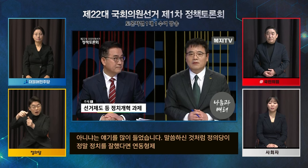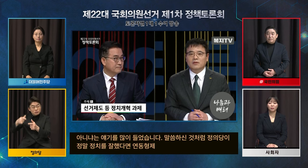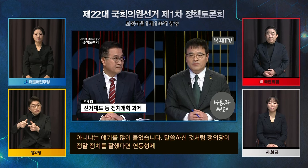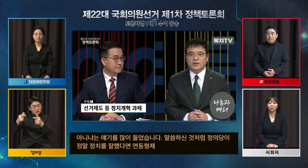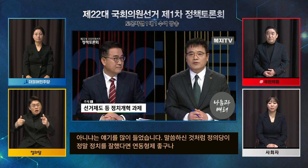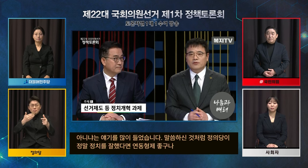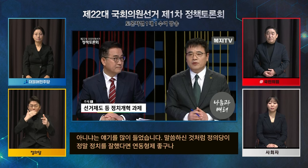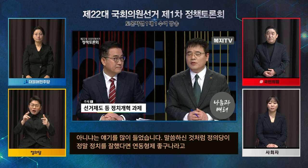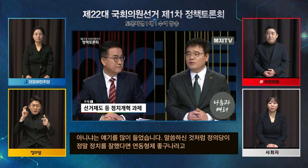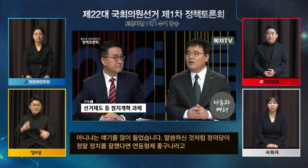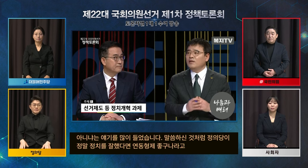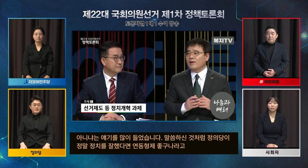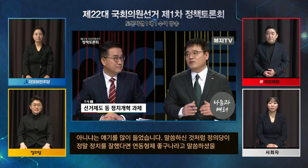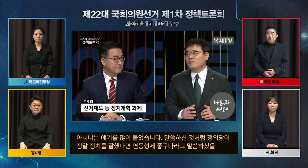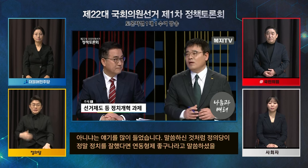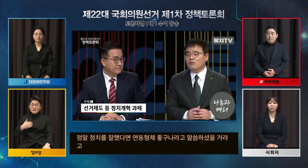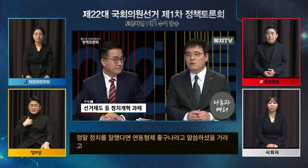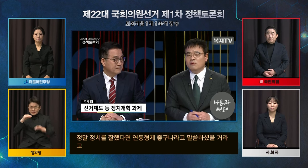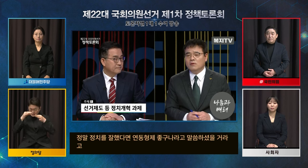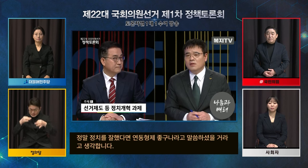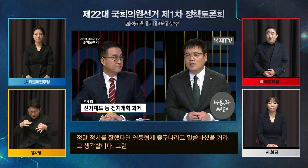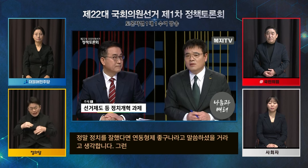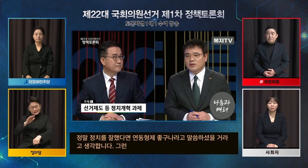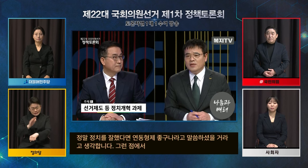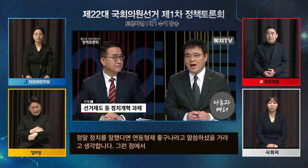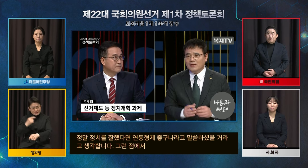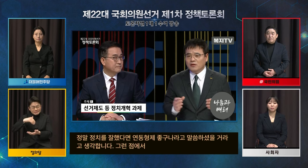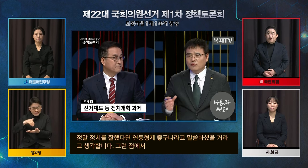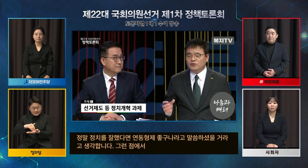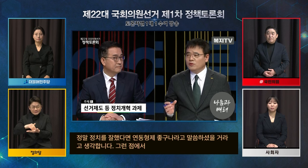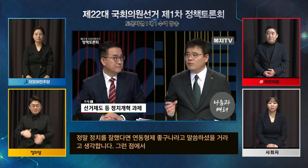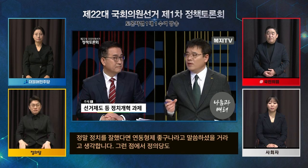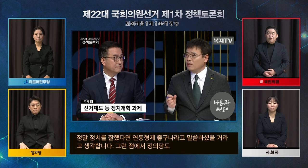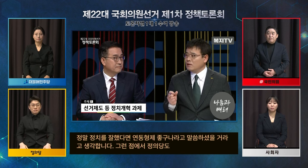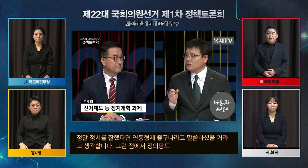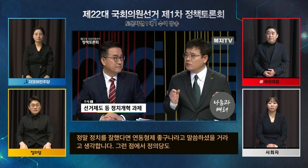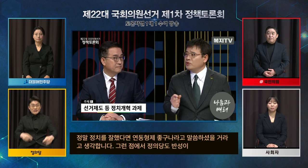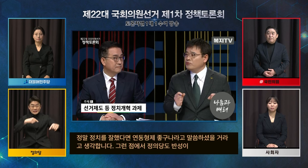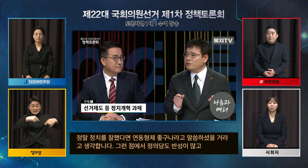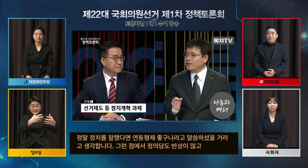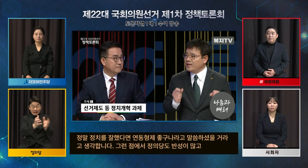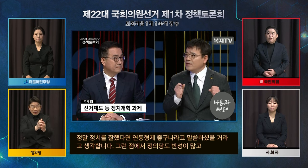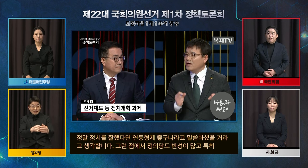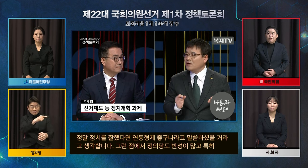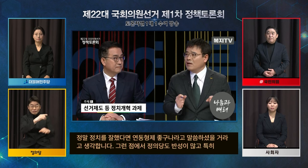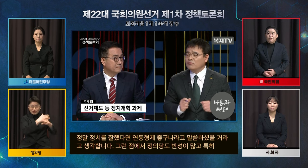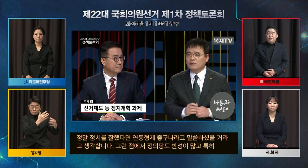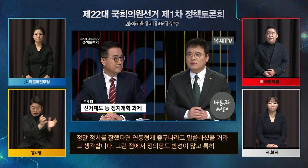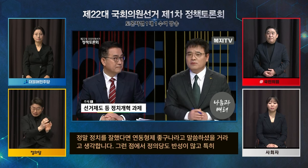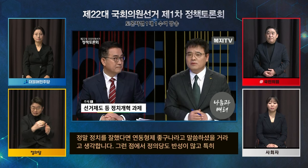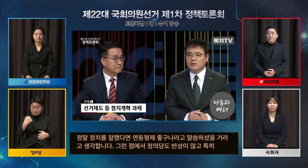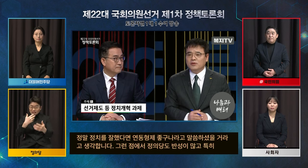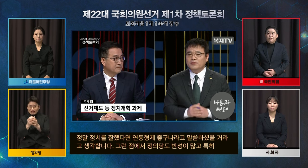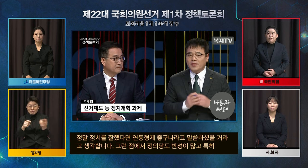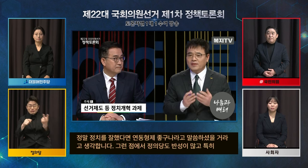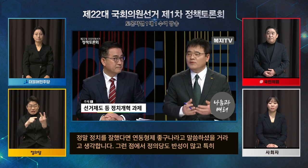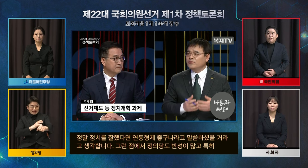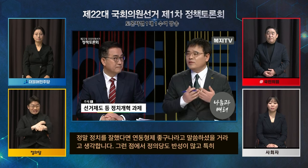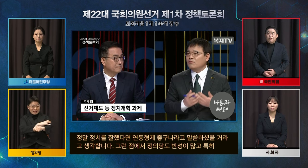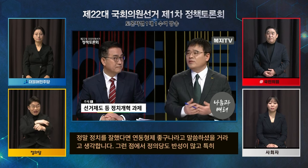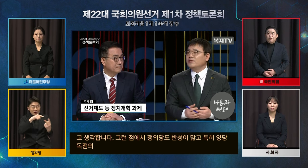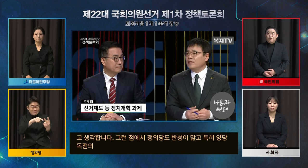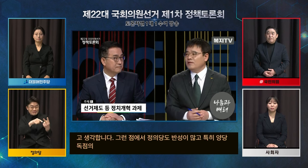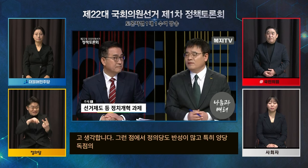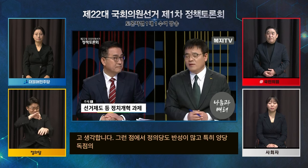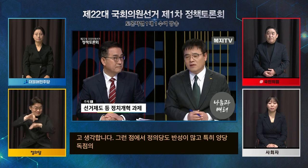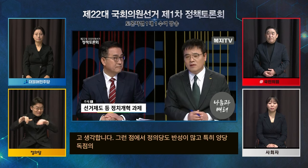그런 입장에서 정의당들 상당히 반성이 많고 특히 양당 독점의 정치 구조를 깨자라고 이런 창당